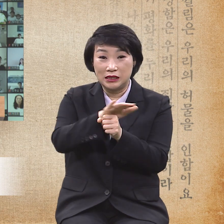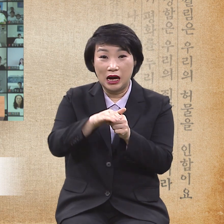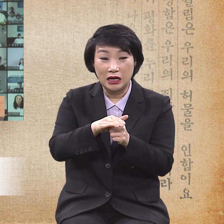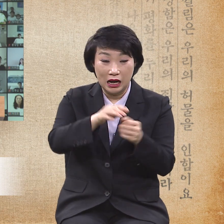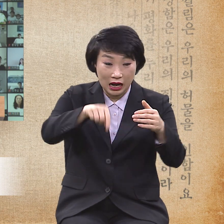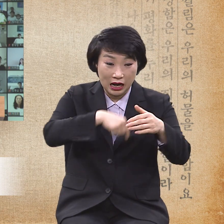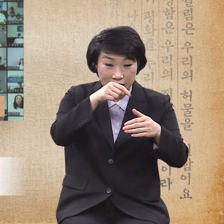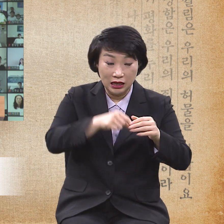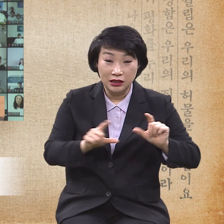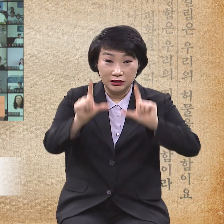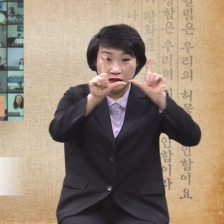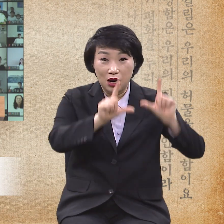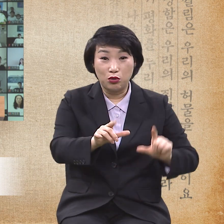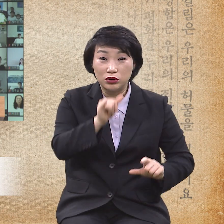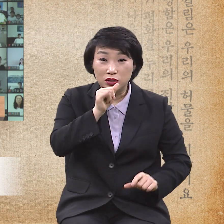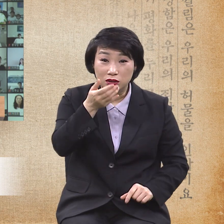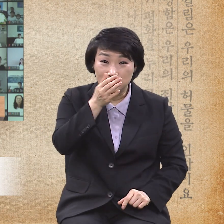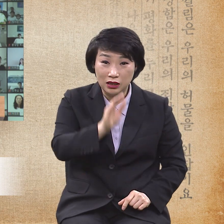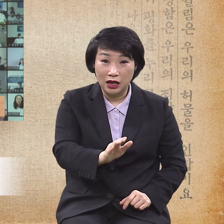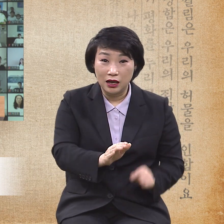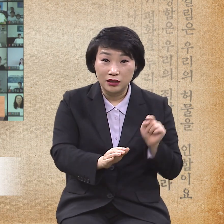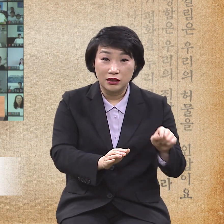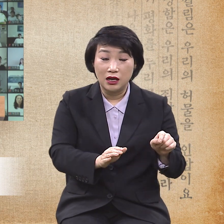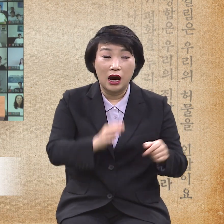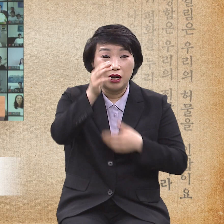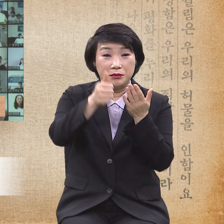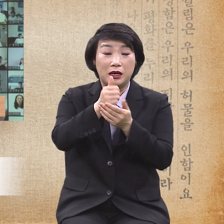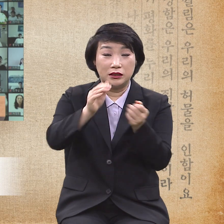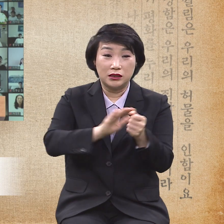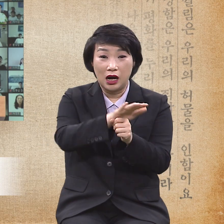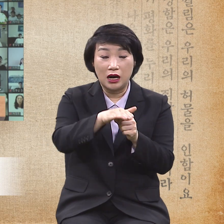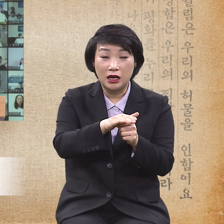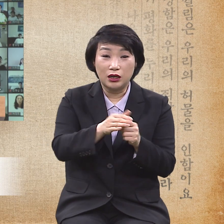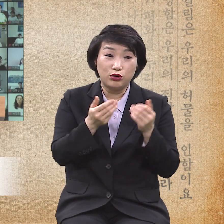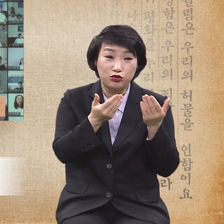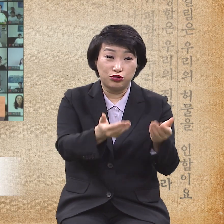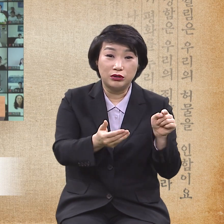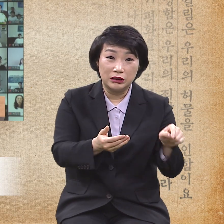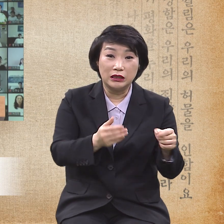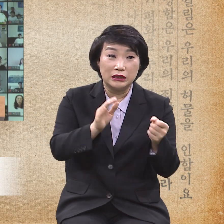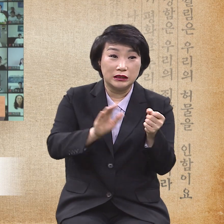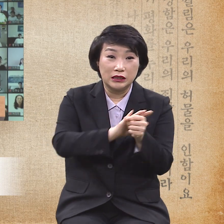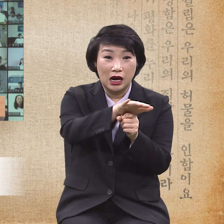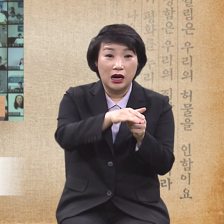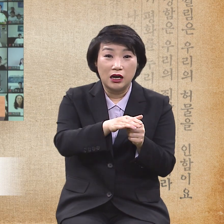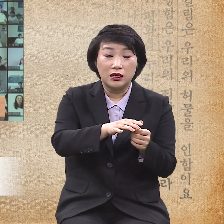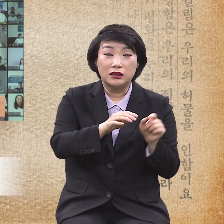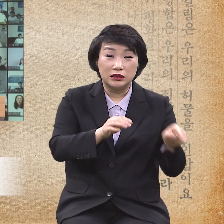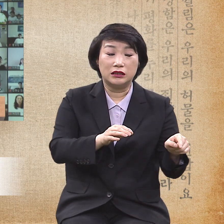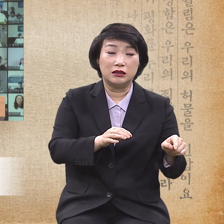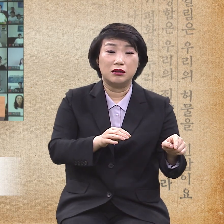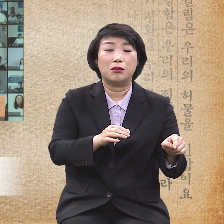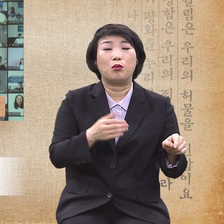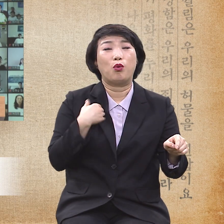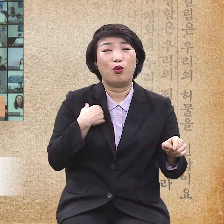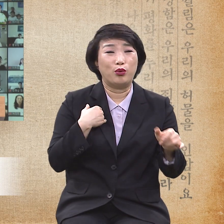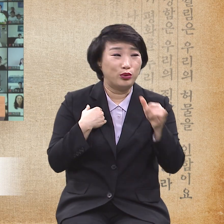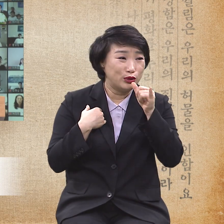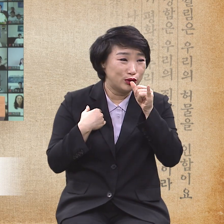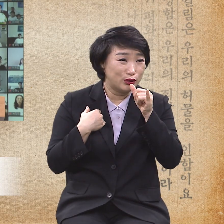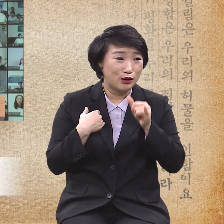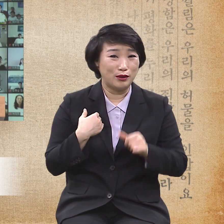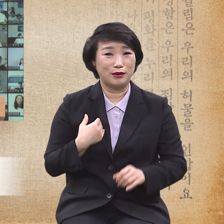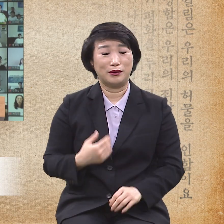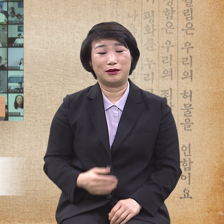사랑 가운데 살고 있으면서도 하나님이 사랑하신 그 사랑의 실체를 모르고